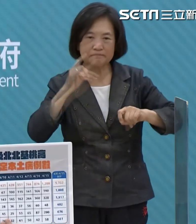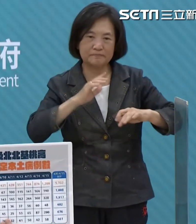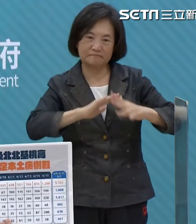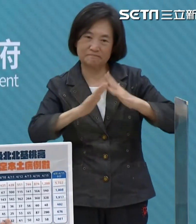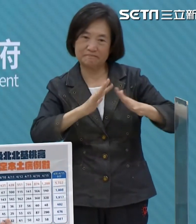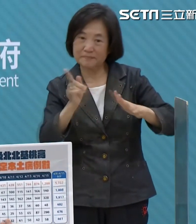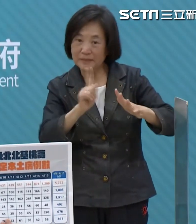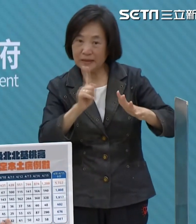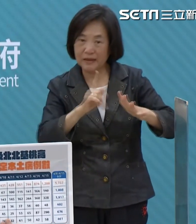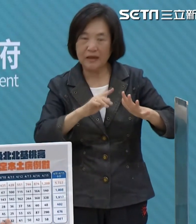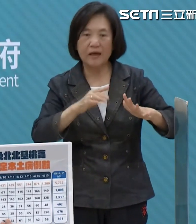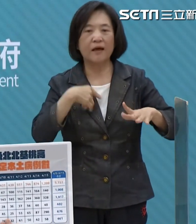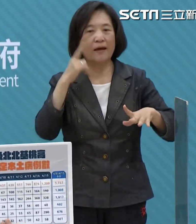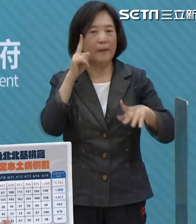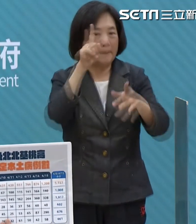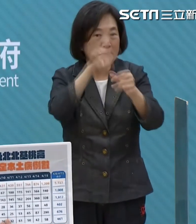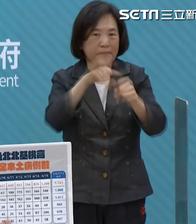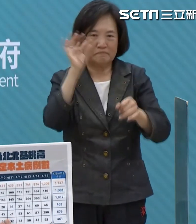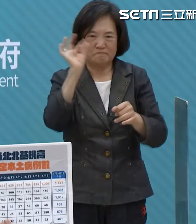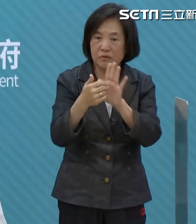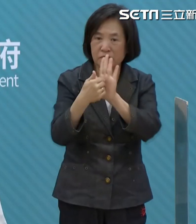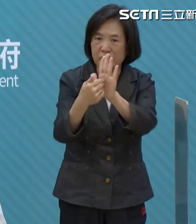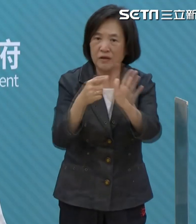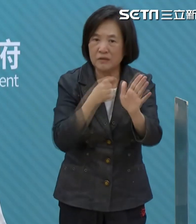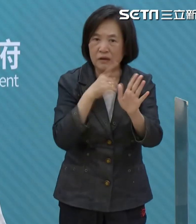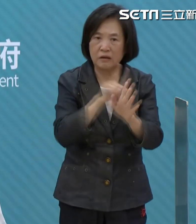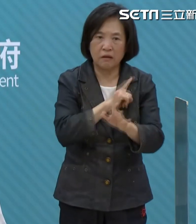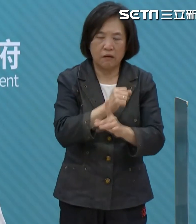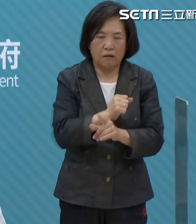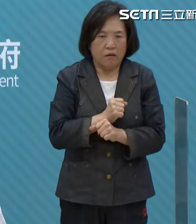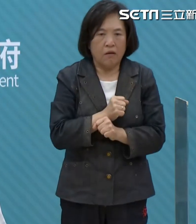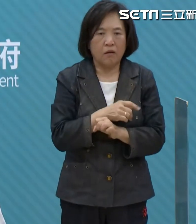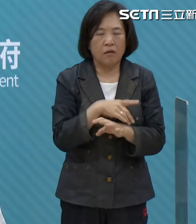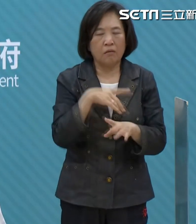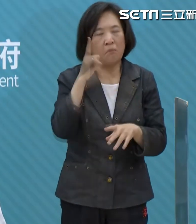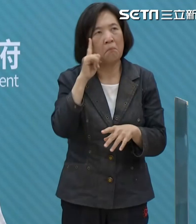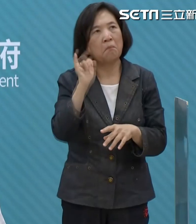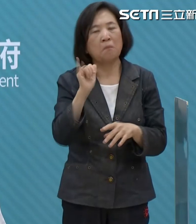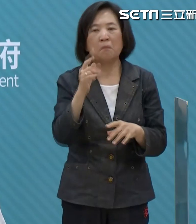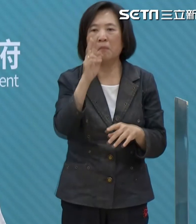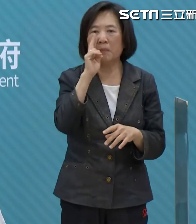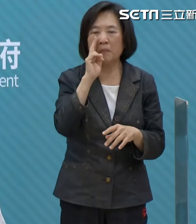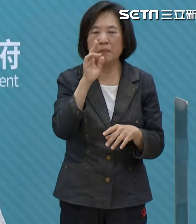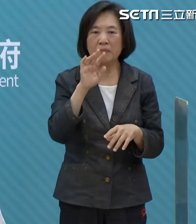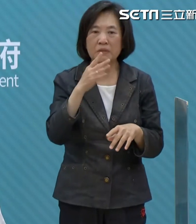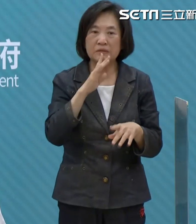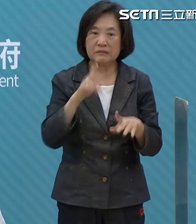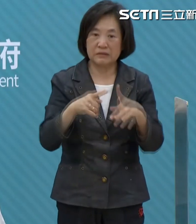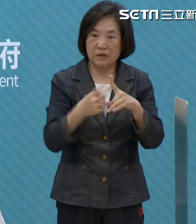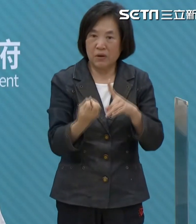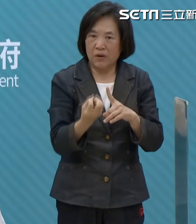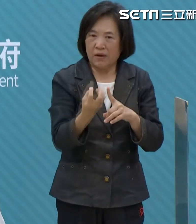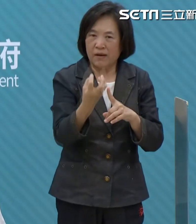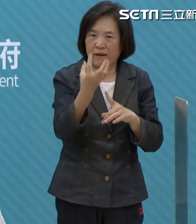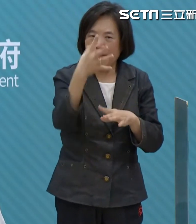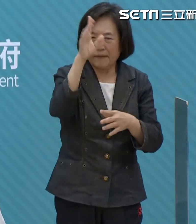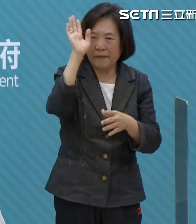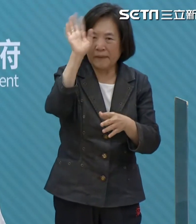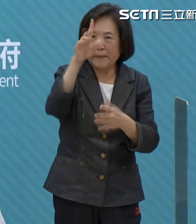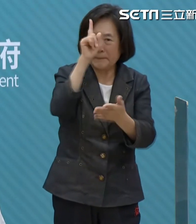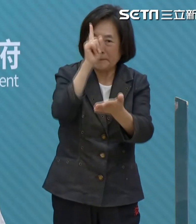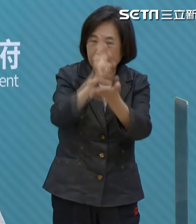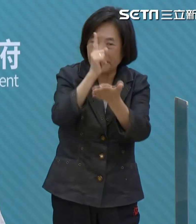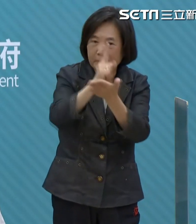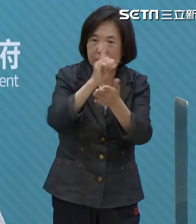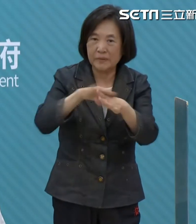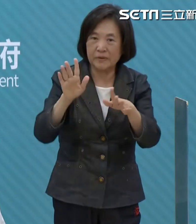说，让它不要上升太快，数量会继续上升的，但是到底会到每日多，就是说峰